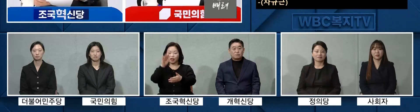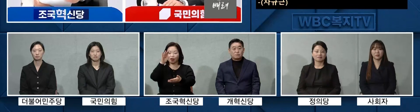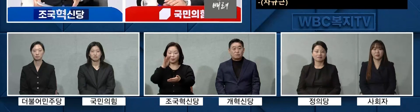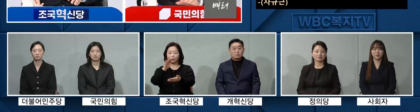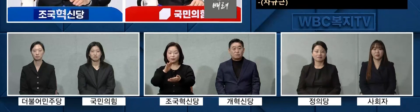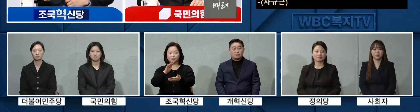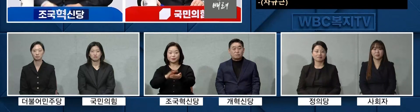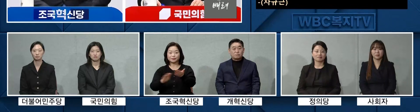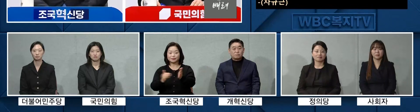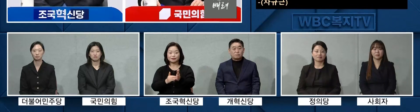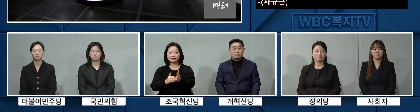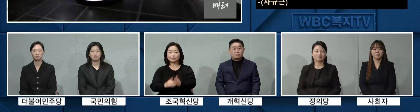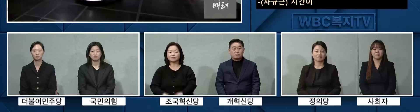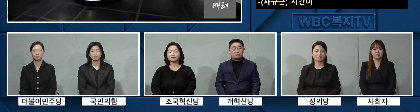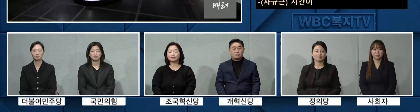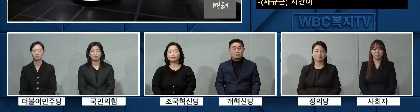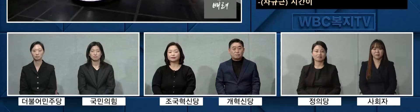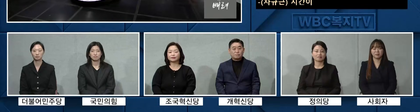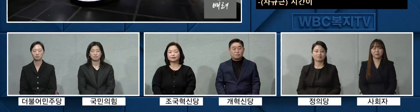되어서 예. 예.